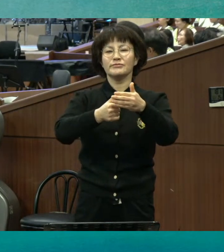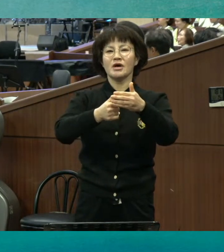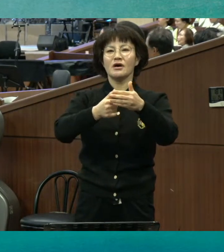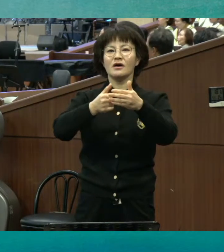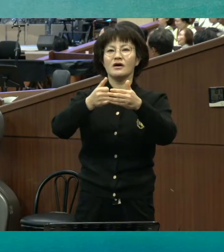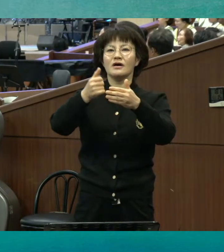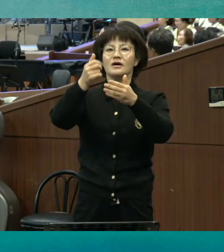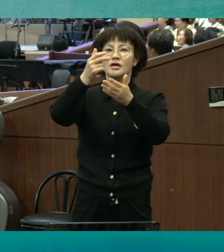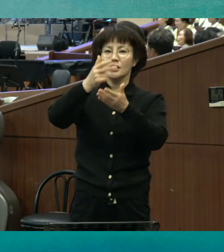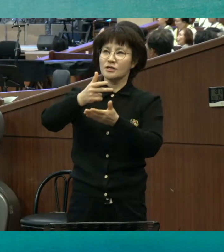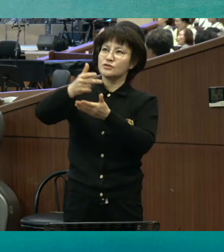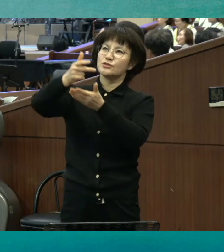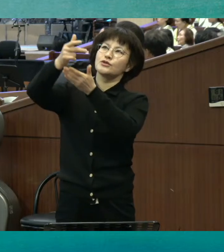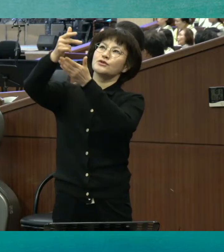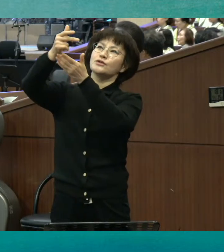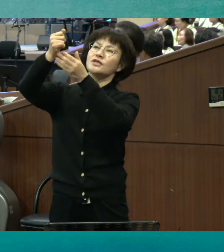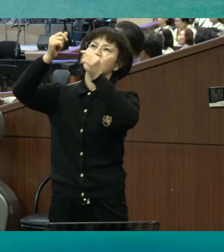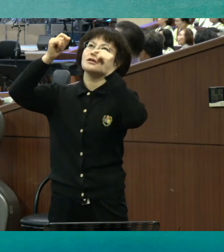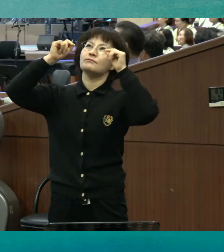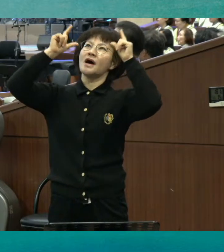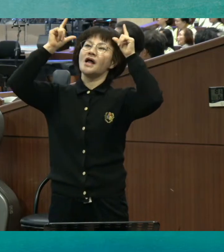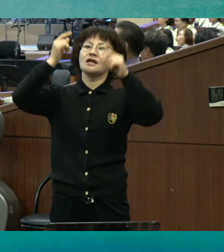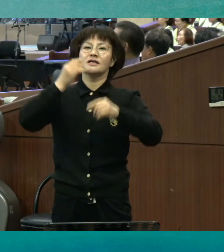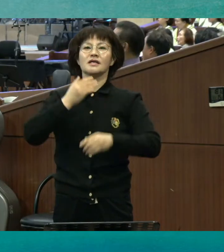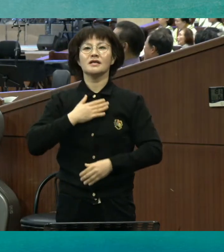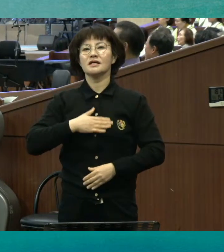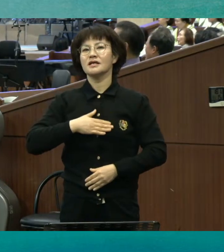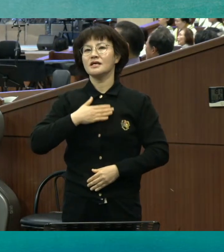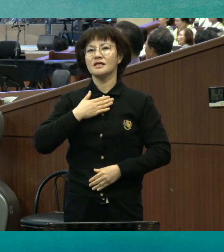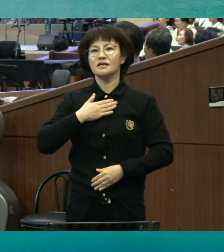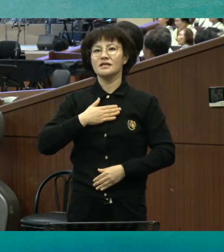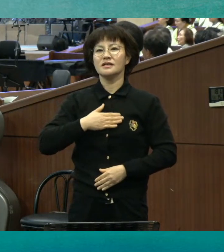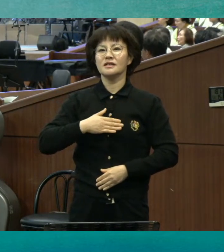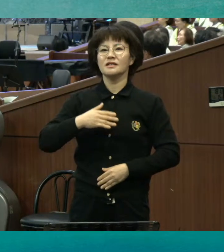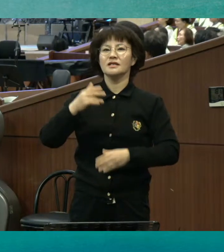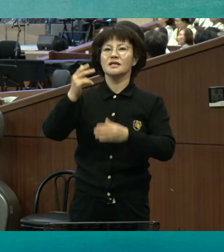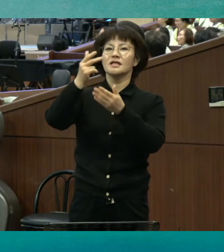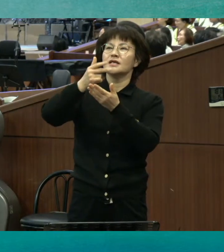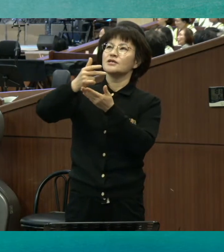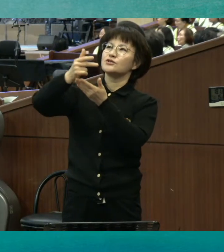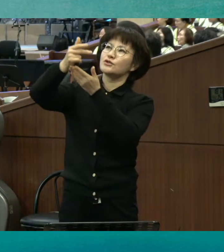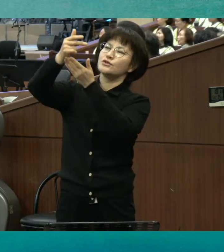임하시며 주님 알기를